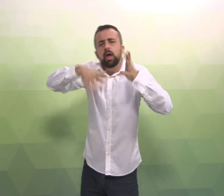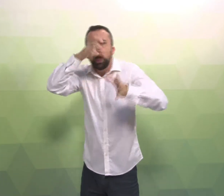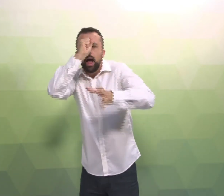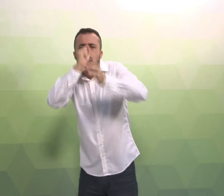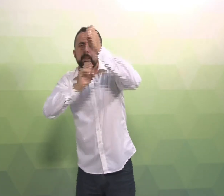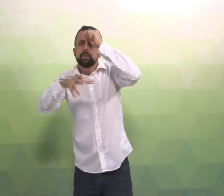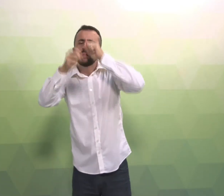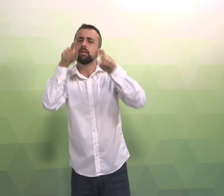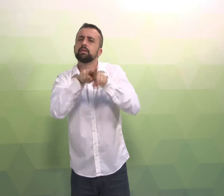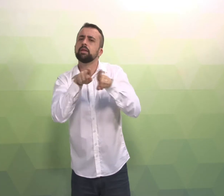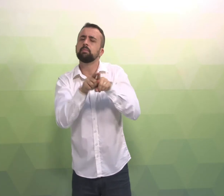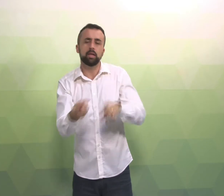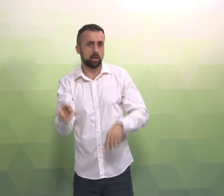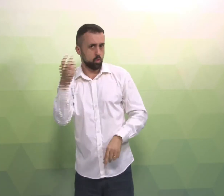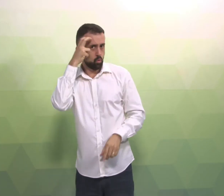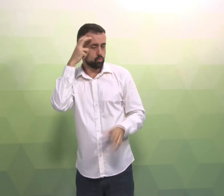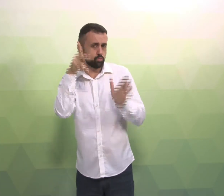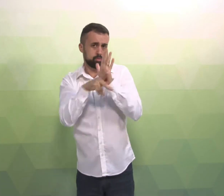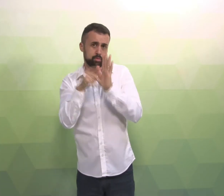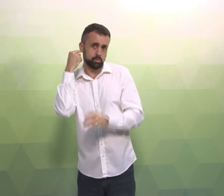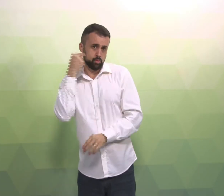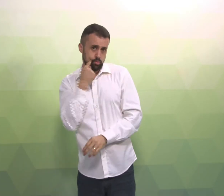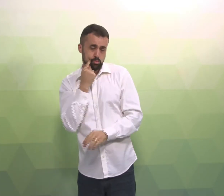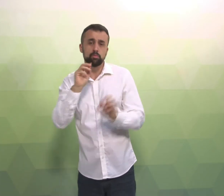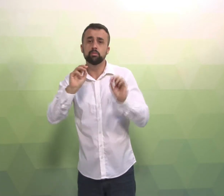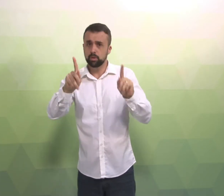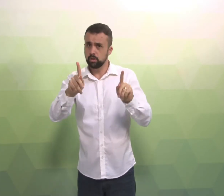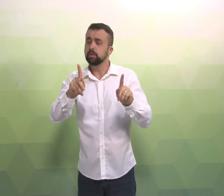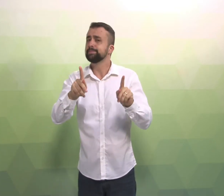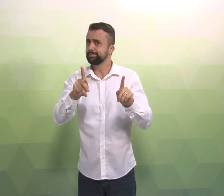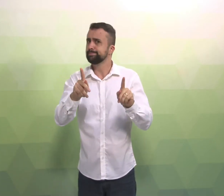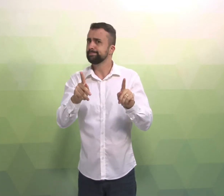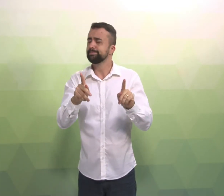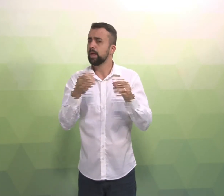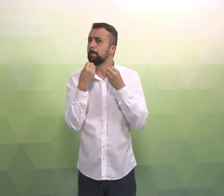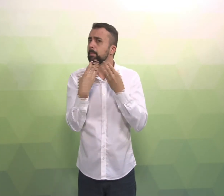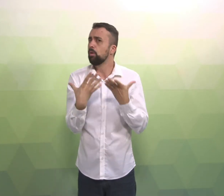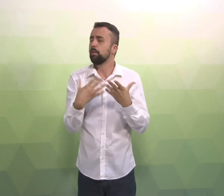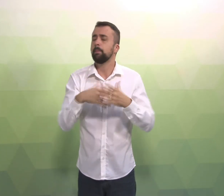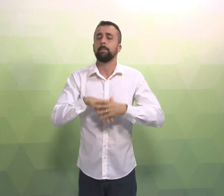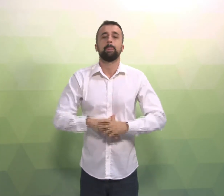estão iniciando nos estudos da Libras e também da cultura surda, ok?